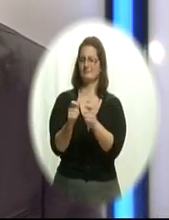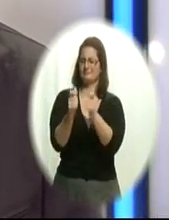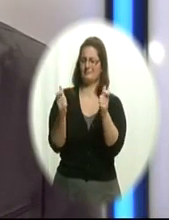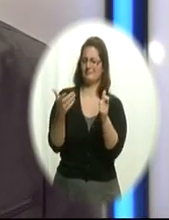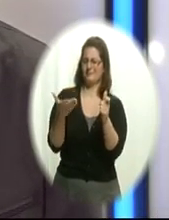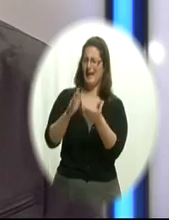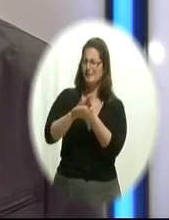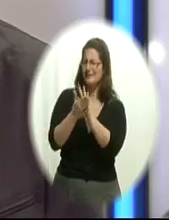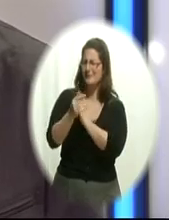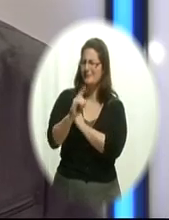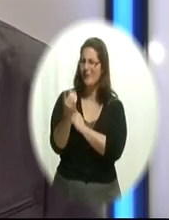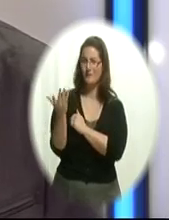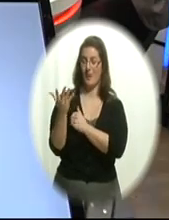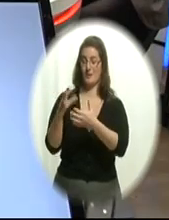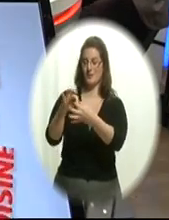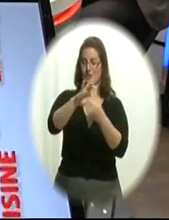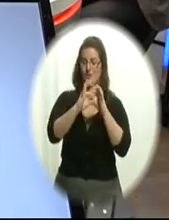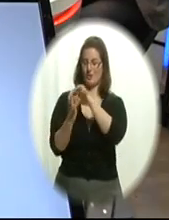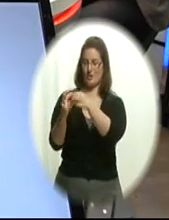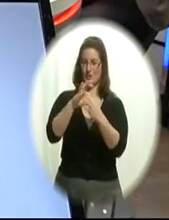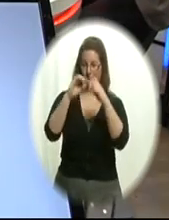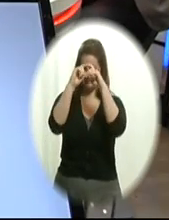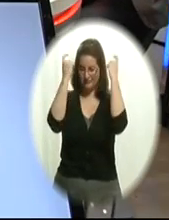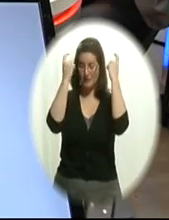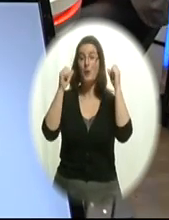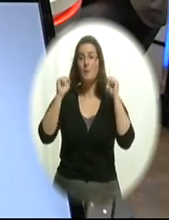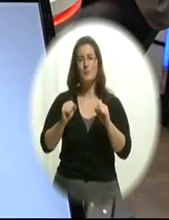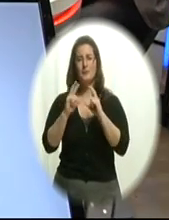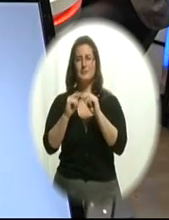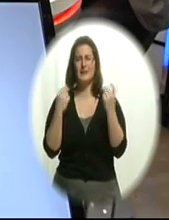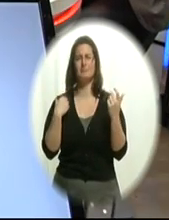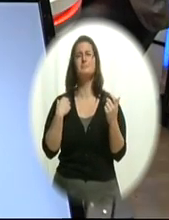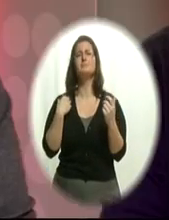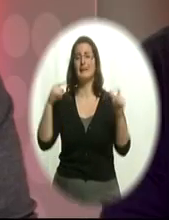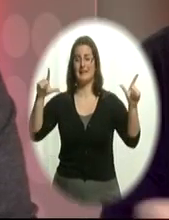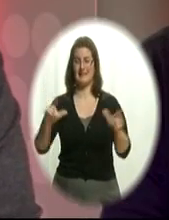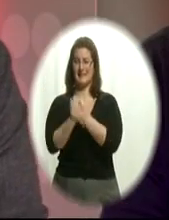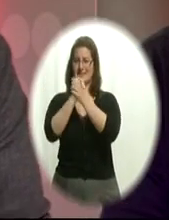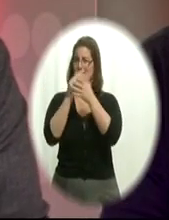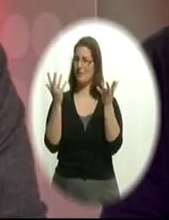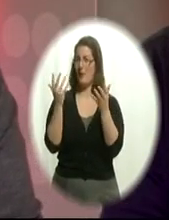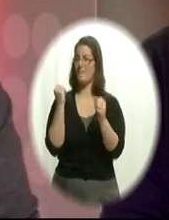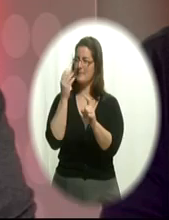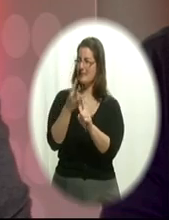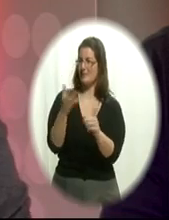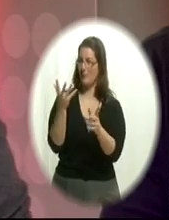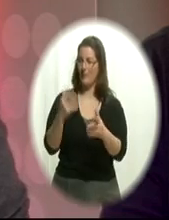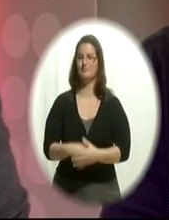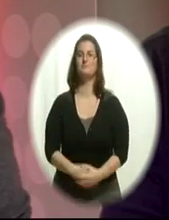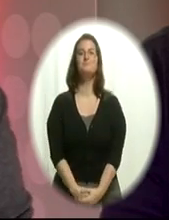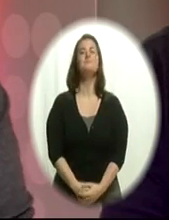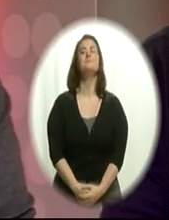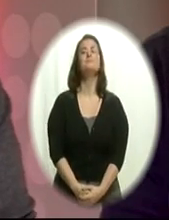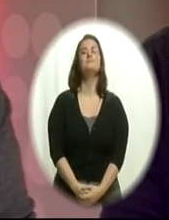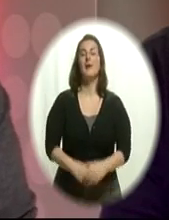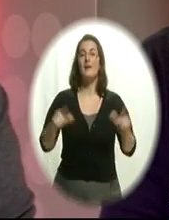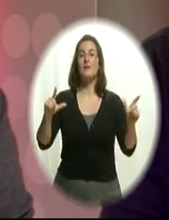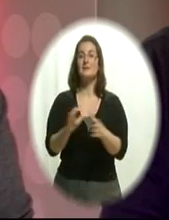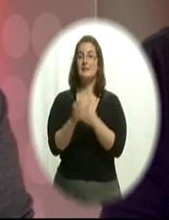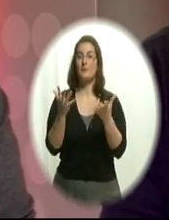SCOP. Rappelez-nous quelle est l'ambition, la mission de Liesse. Alors Liesse, c'est un service d'interprète en langue des signes